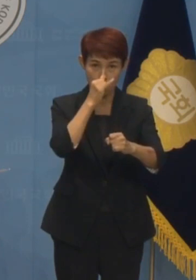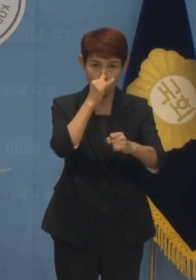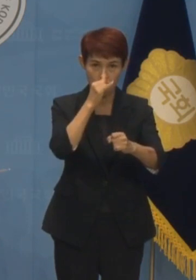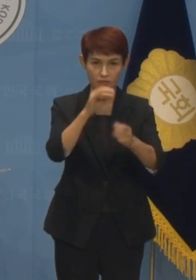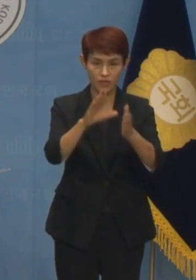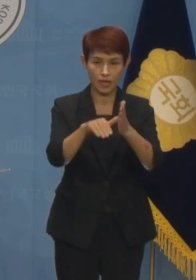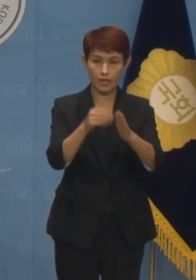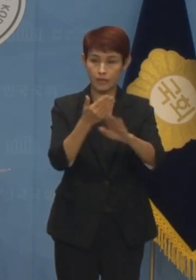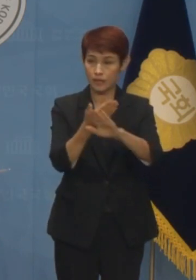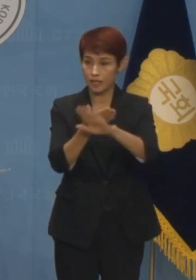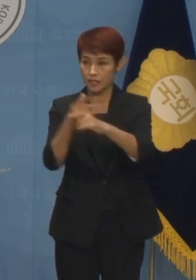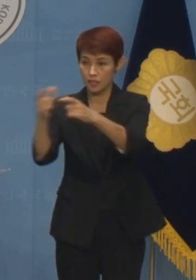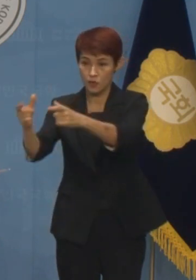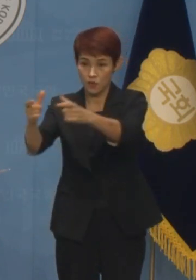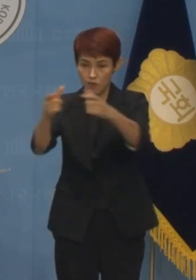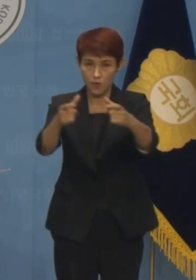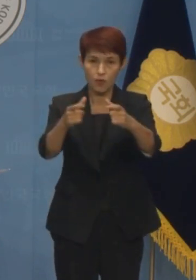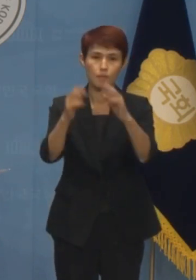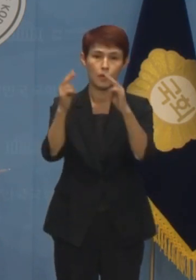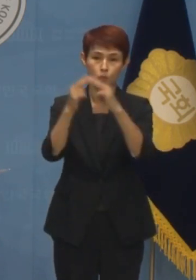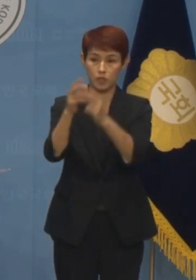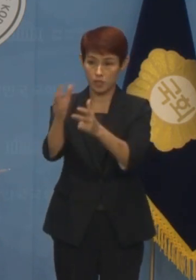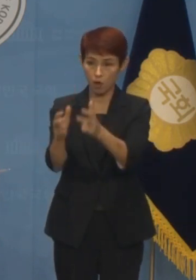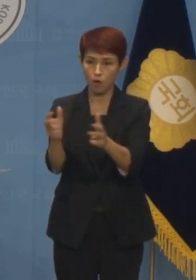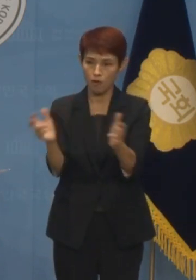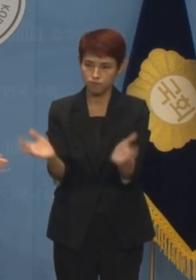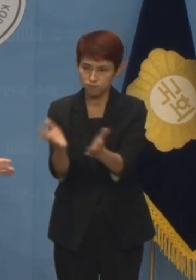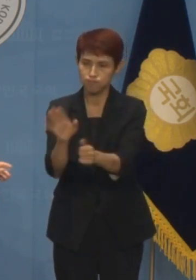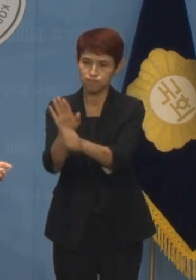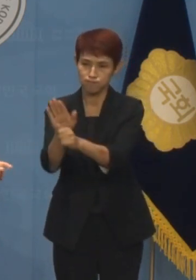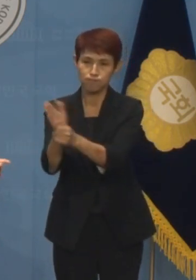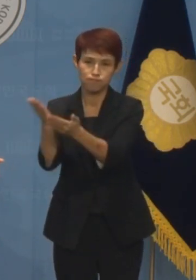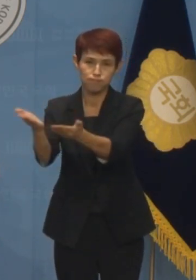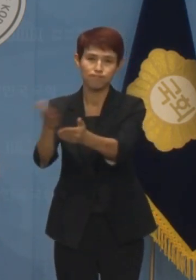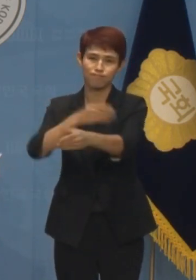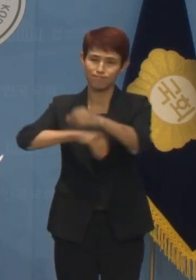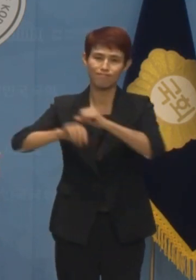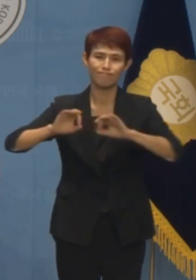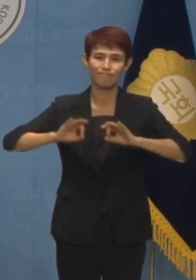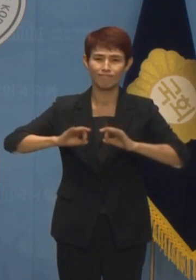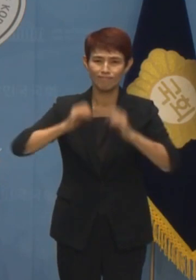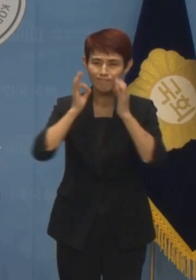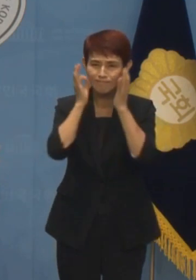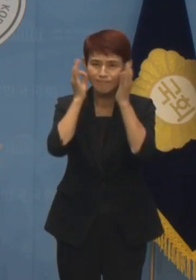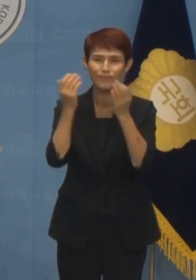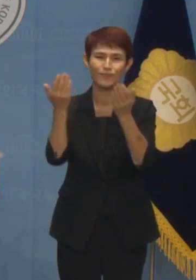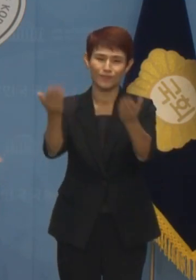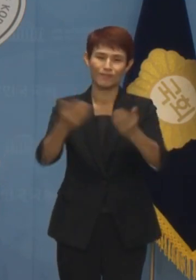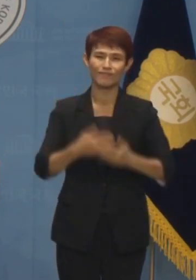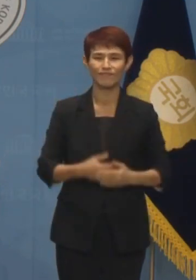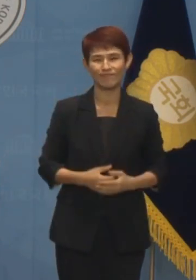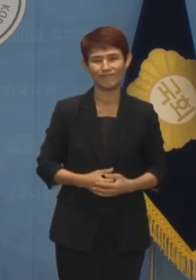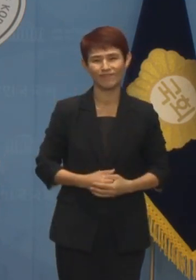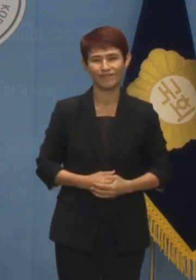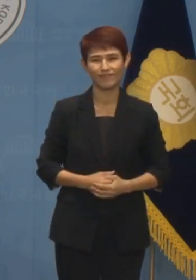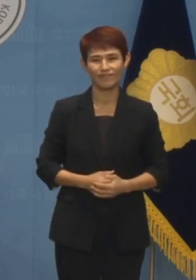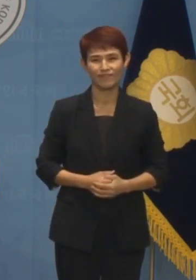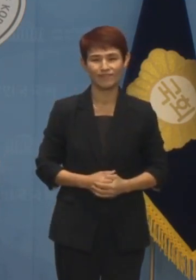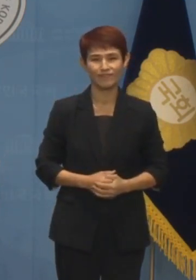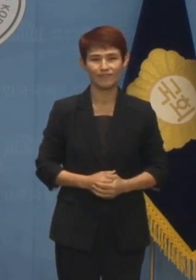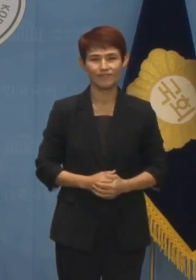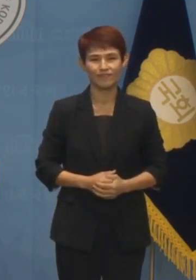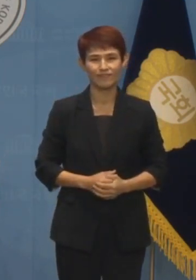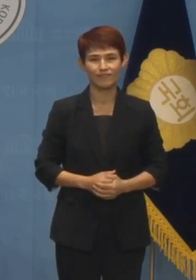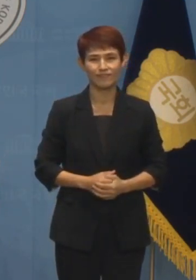타 지역에 대한 반도체 산업 육성에도 적극 나서겠다라는 말씀도 드리겠습니다.